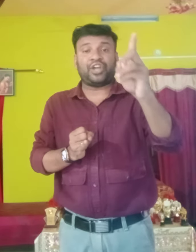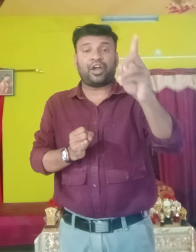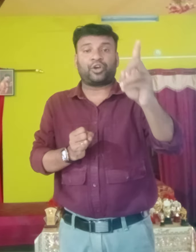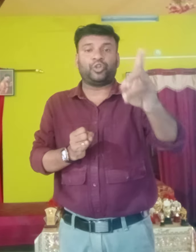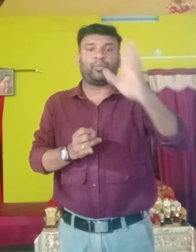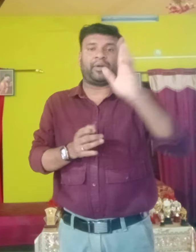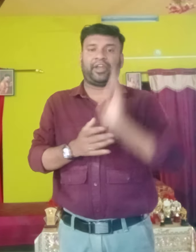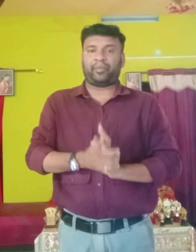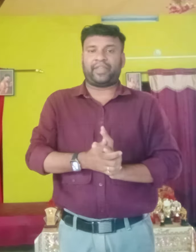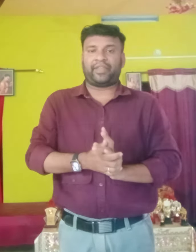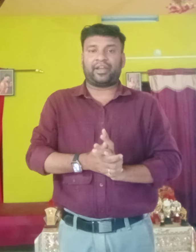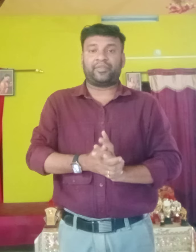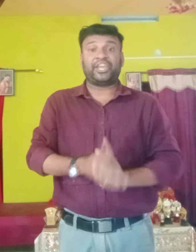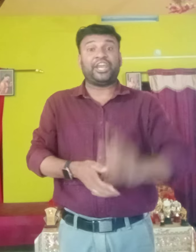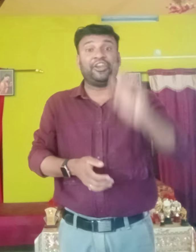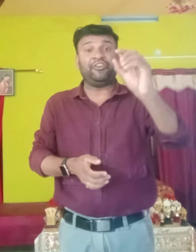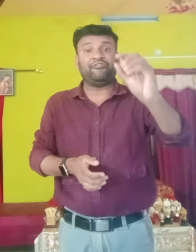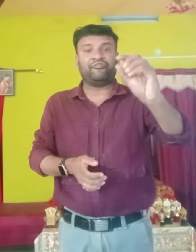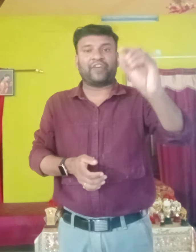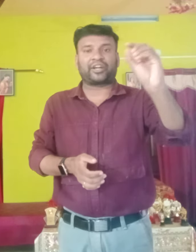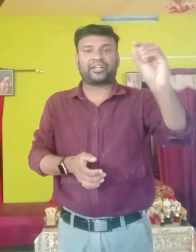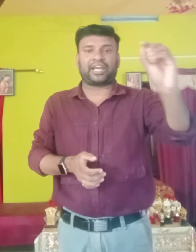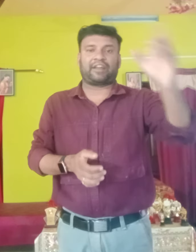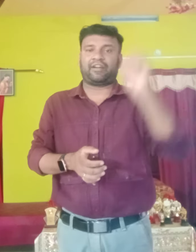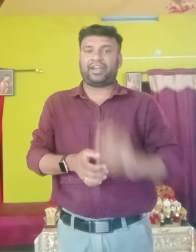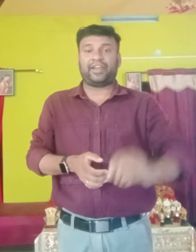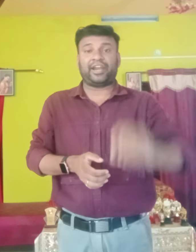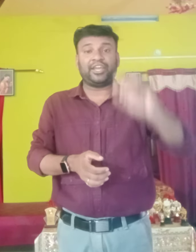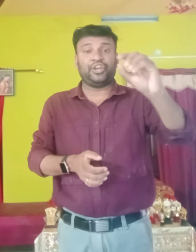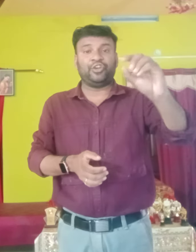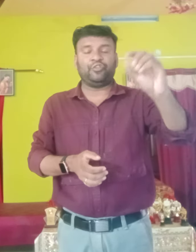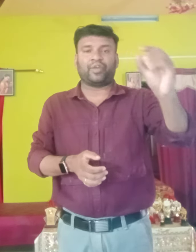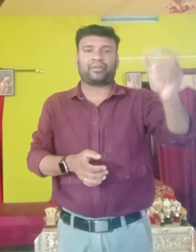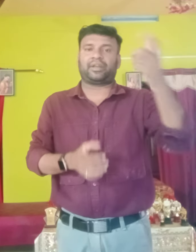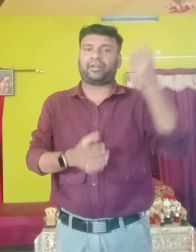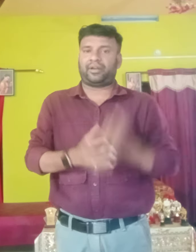ആക്കുന്ന ഉപകരണം ഏതാണ്? ഇൻവെർട്ടർ ആണ്. ഇൻവെർട്ടർ ആണ്.